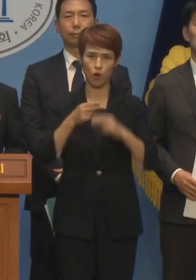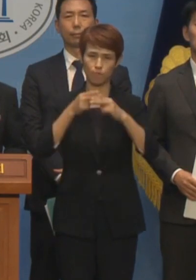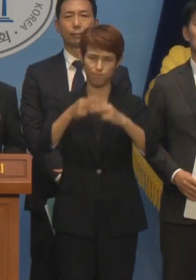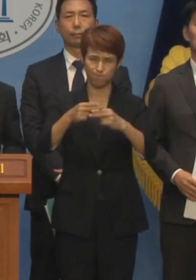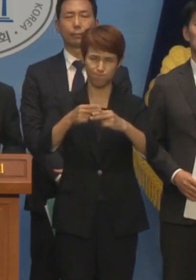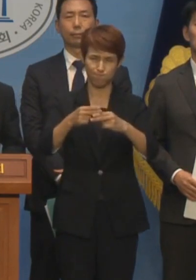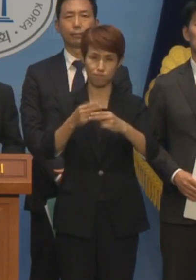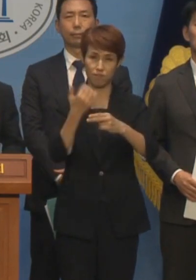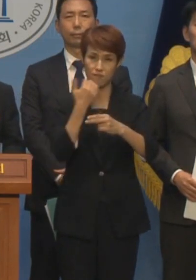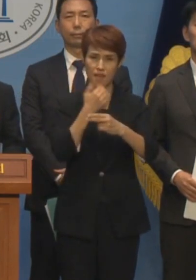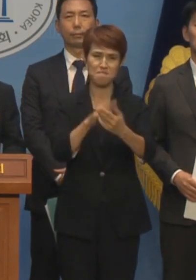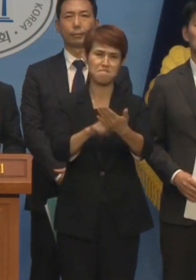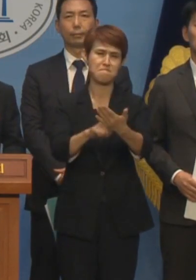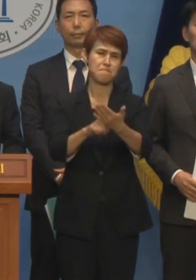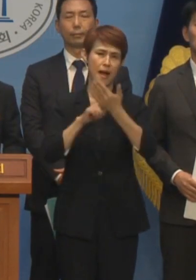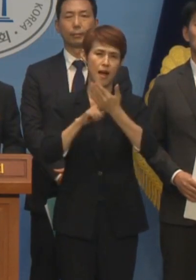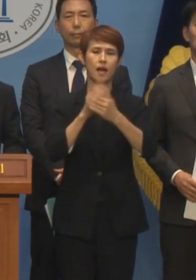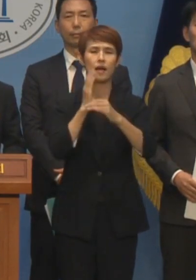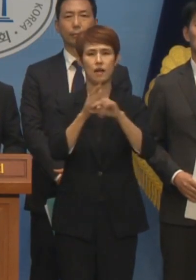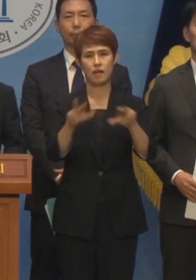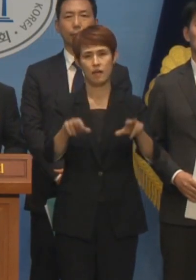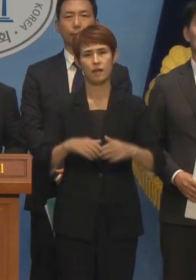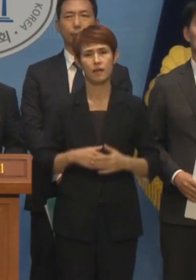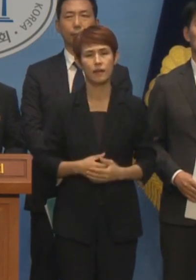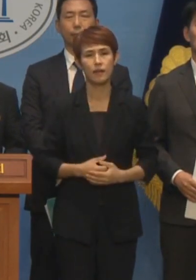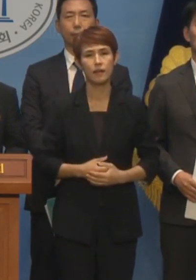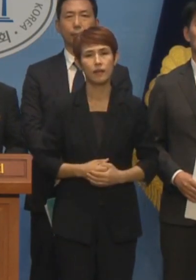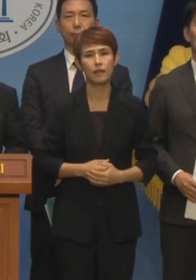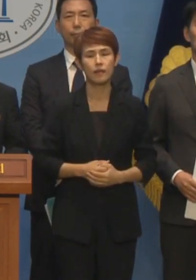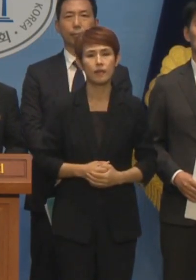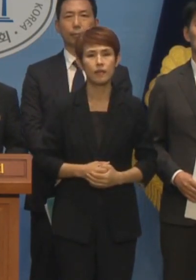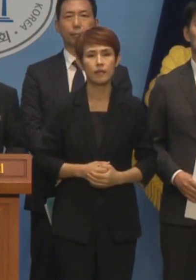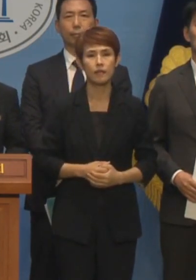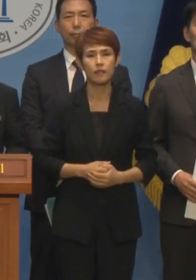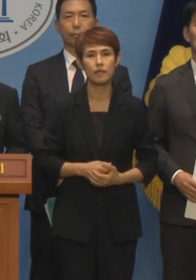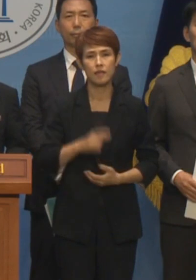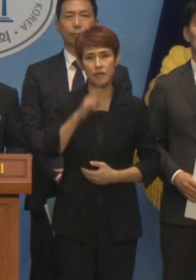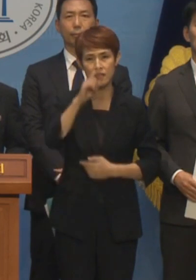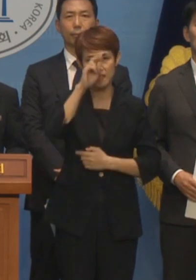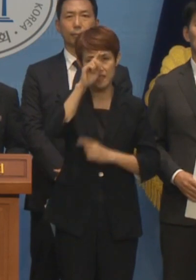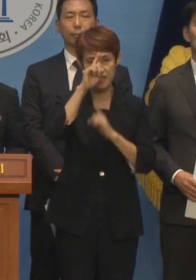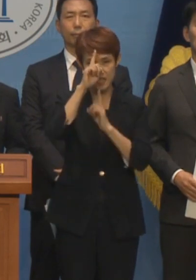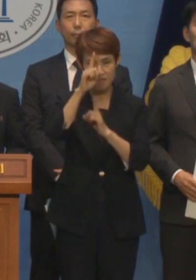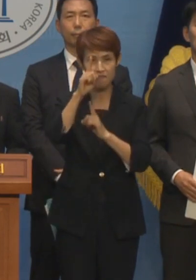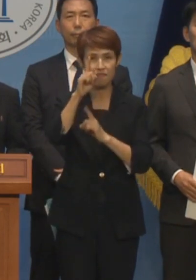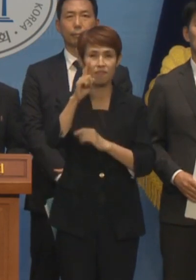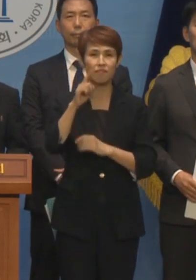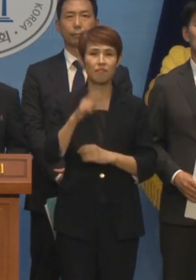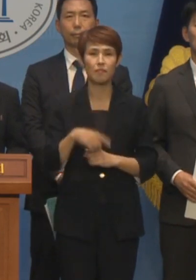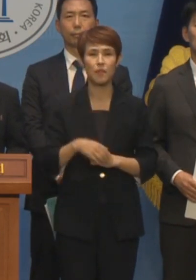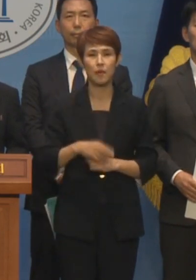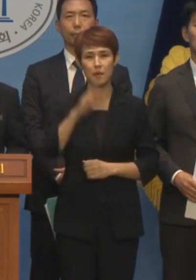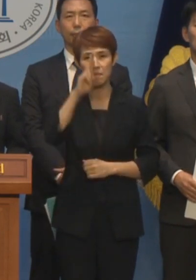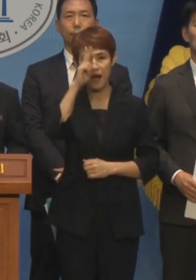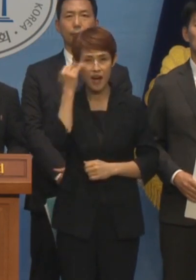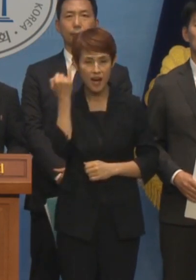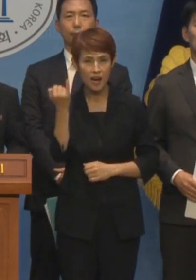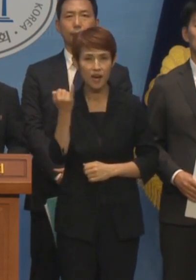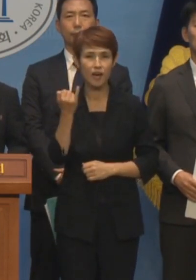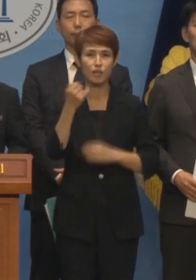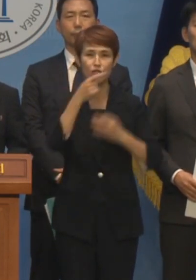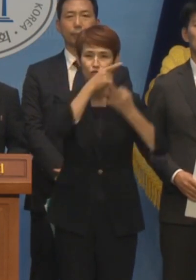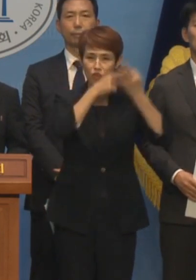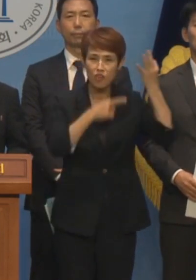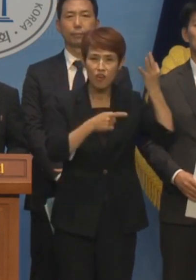본색이 꼭지점에 이르렀다고 봅니다. 이명박, 박근혜, 윤석열로 이어지는